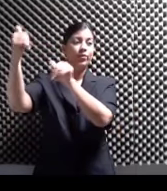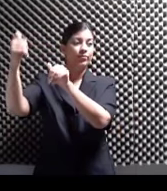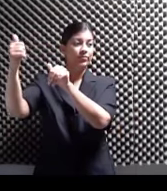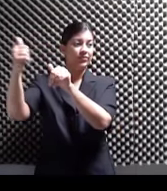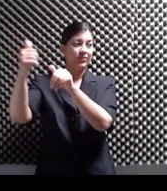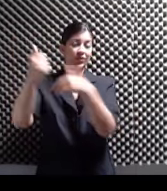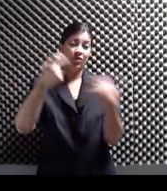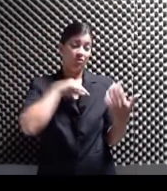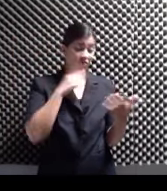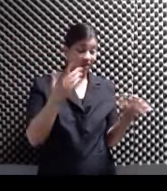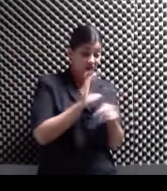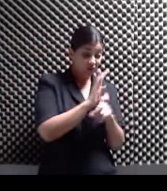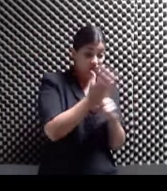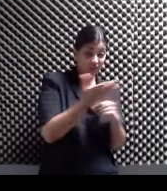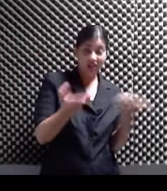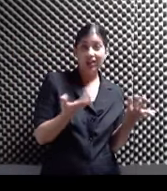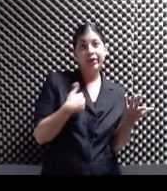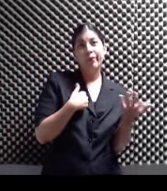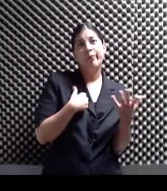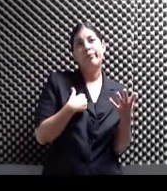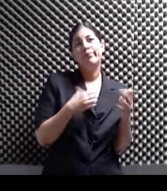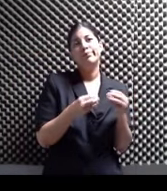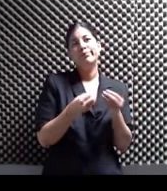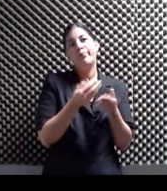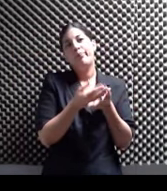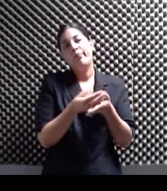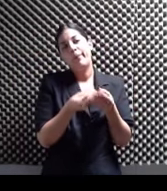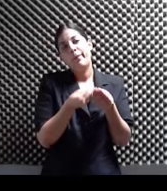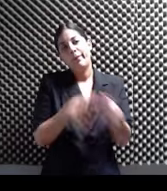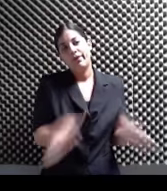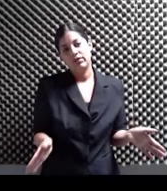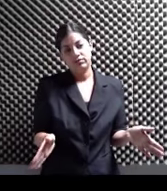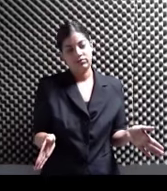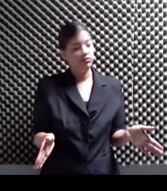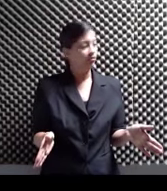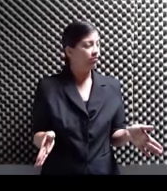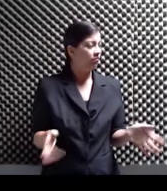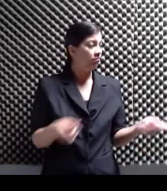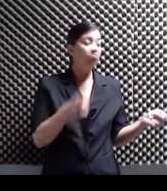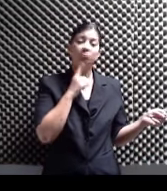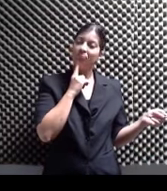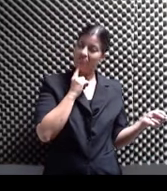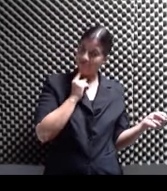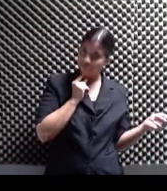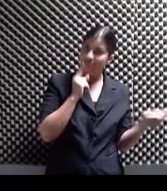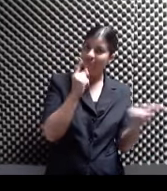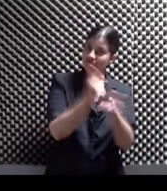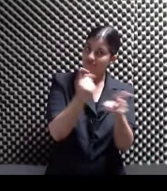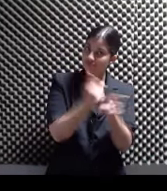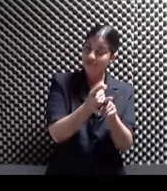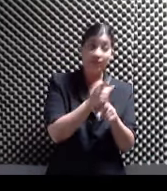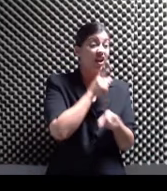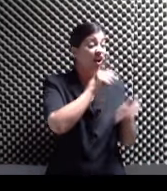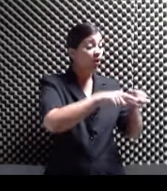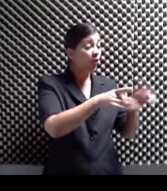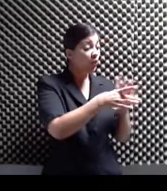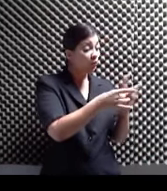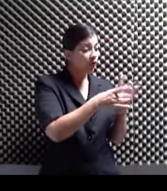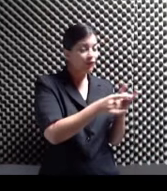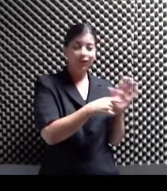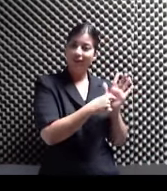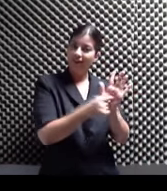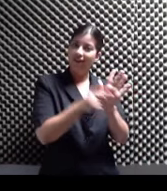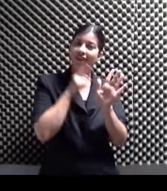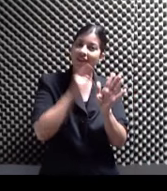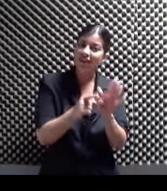como lo asimilamos acá culturalmente. Exacto, como una nueva oportunidad, y algunos de esos cuentos pues reflejan esa, lo que hablábamos ahorita. Uh-huh. Hay uno de la teoría